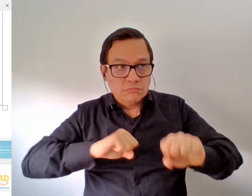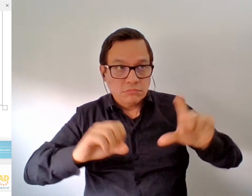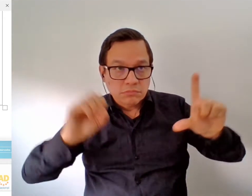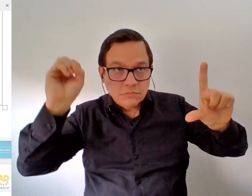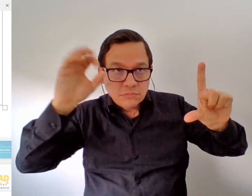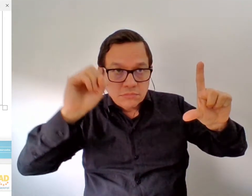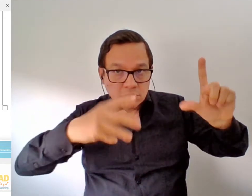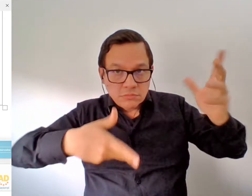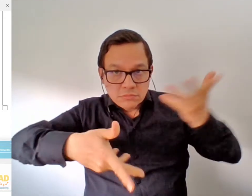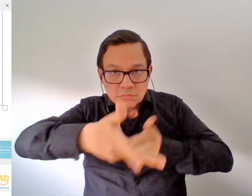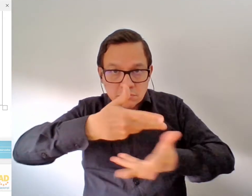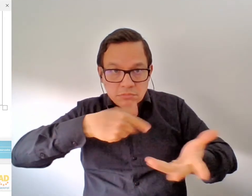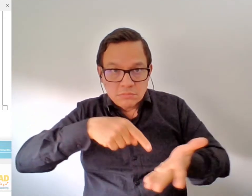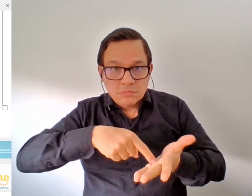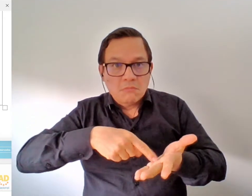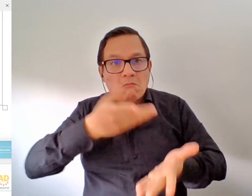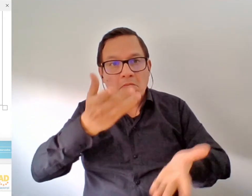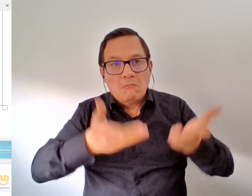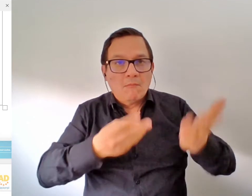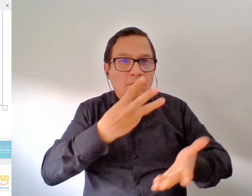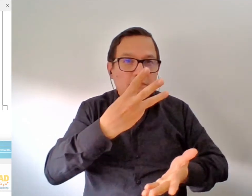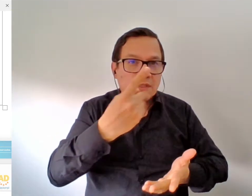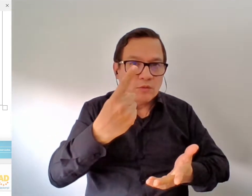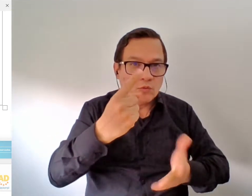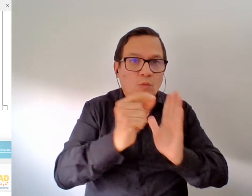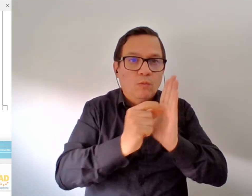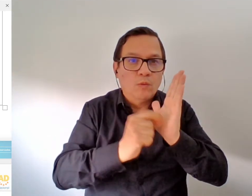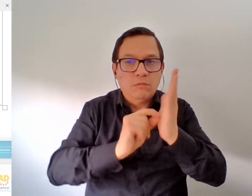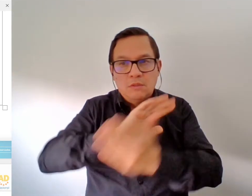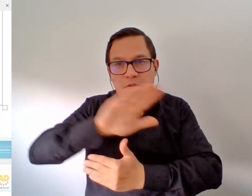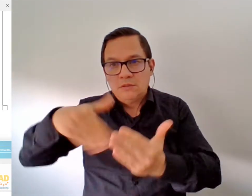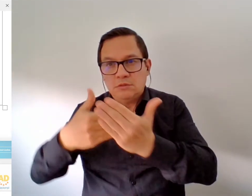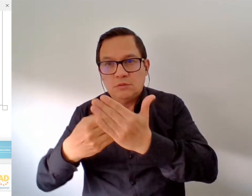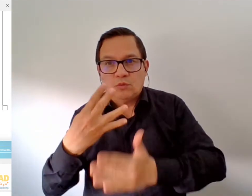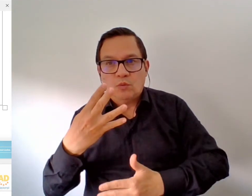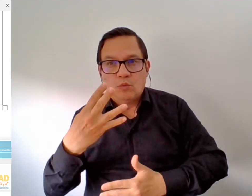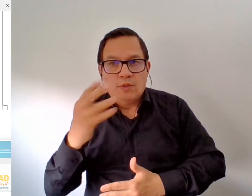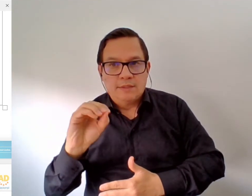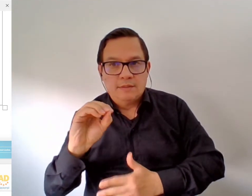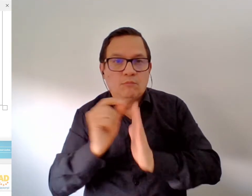este nivel, puede obtener entre 31 puntos y 40 puntos.